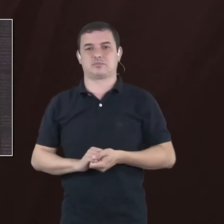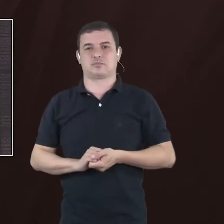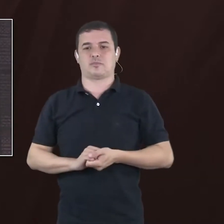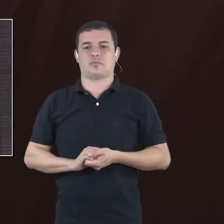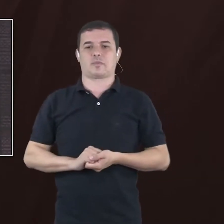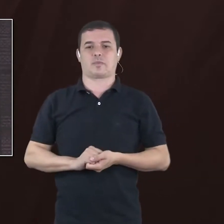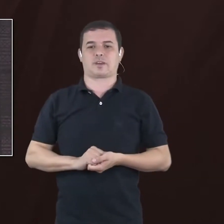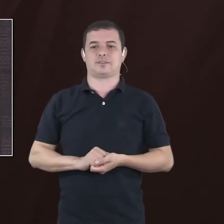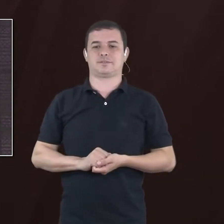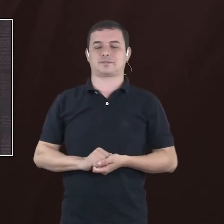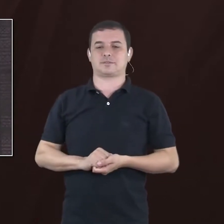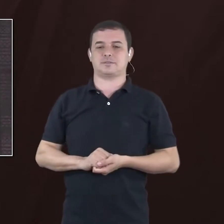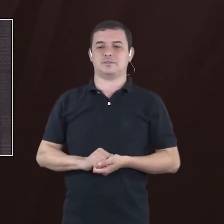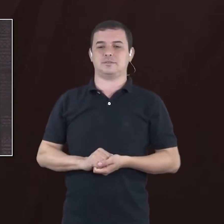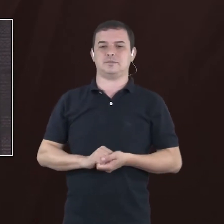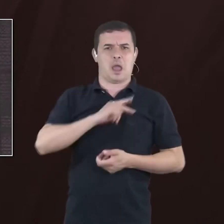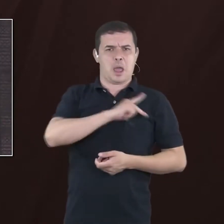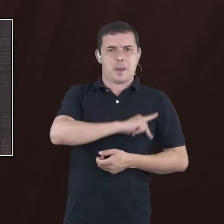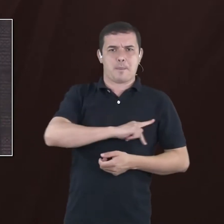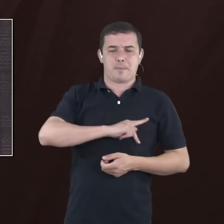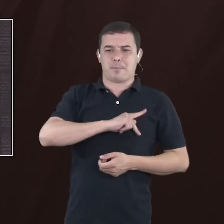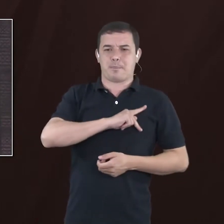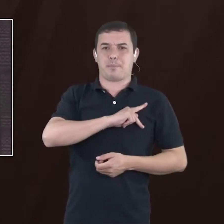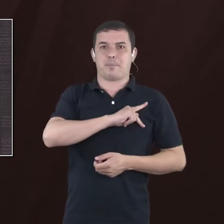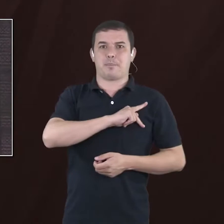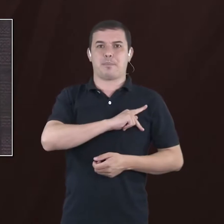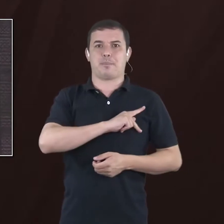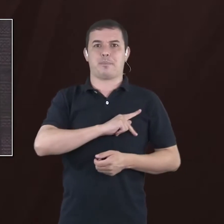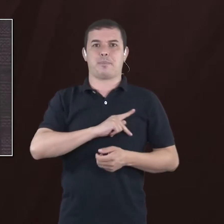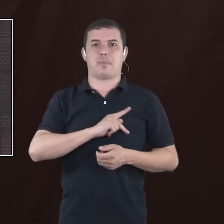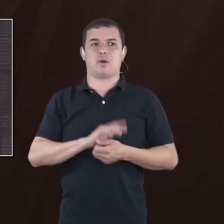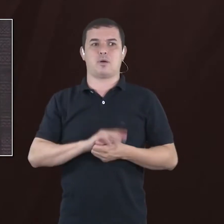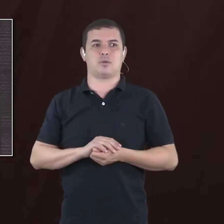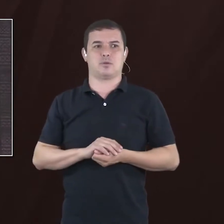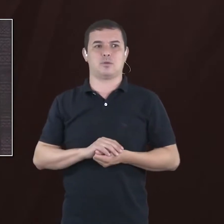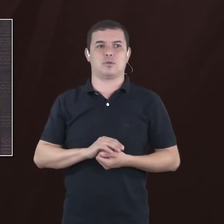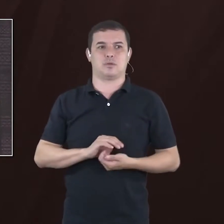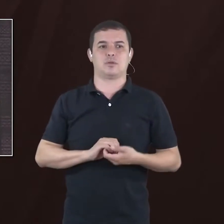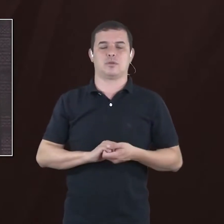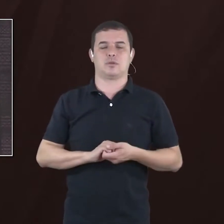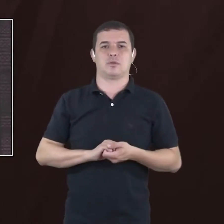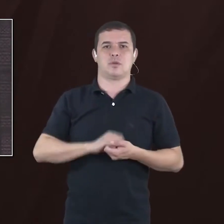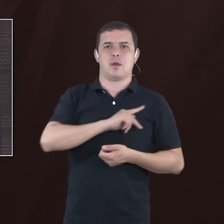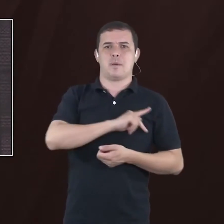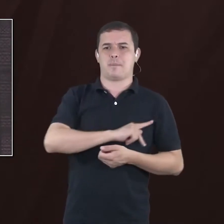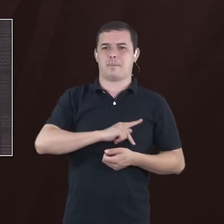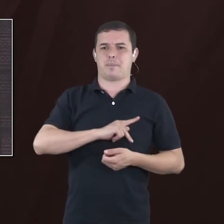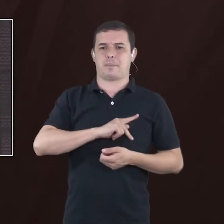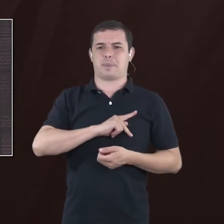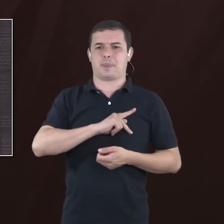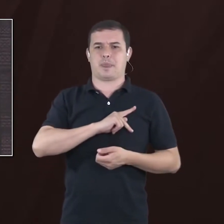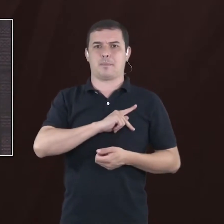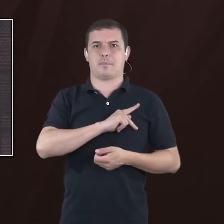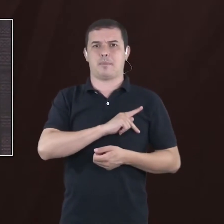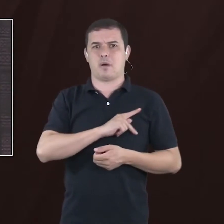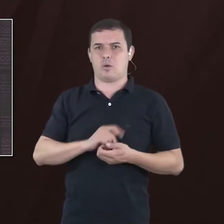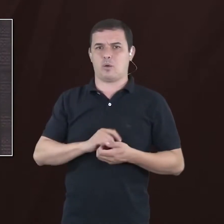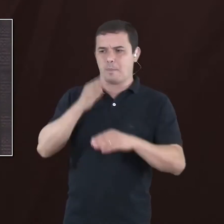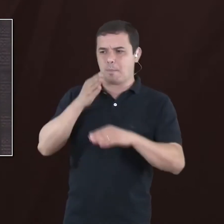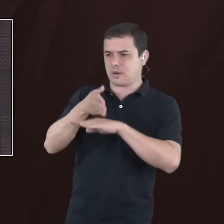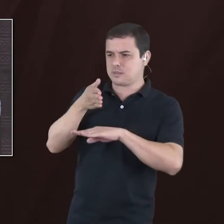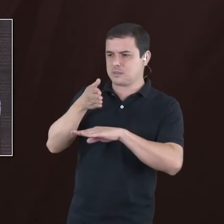ele já fazia parte do concílio, já fazia parte, né, ele fizesse parte